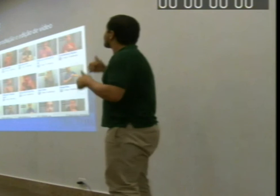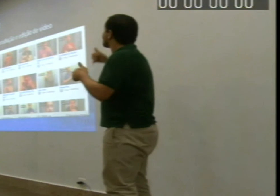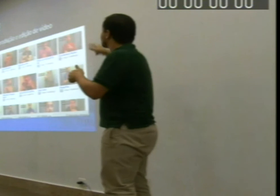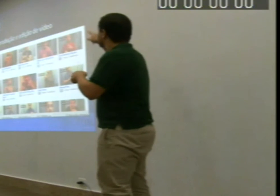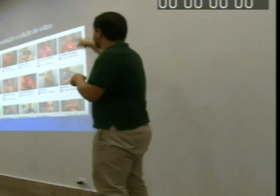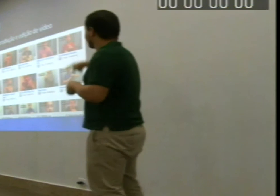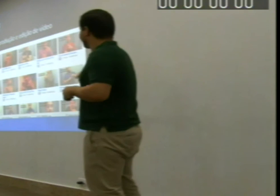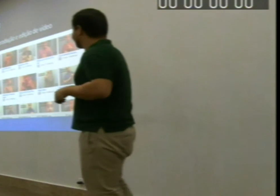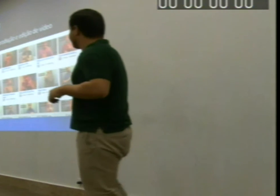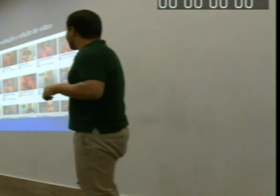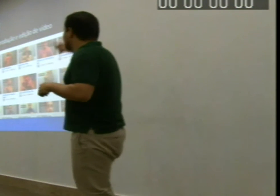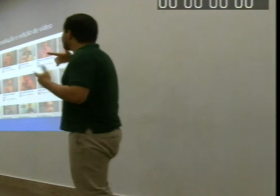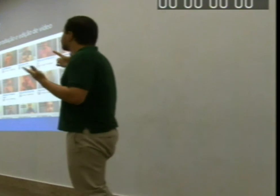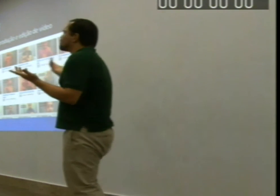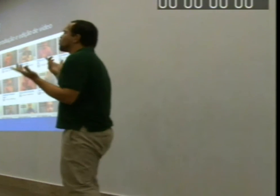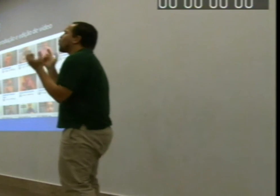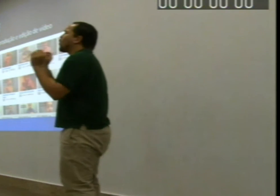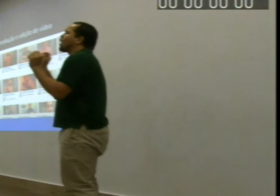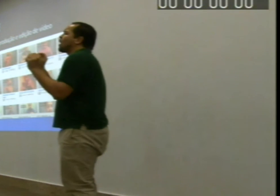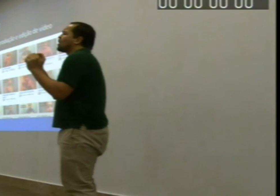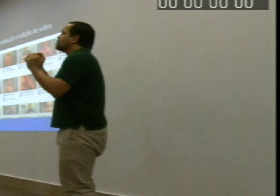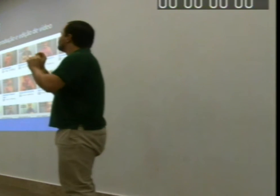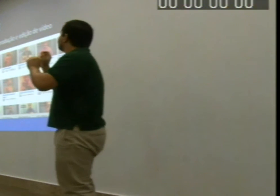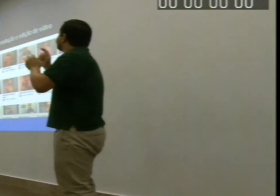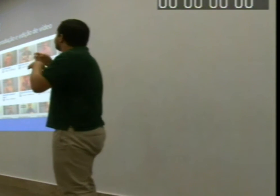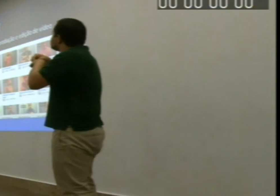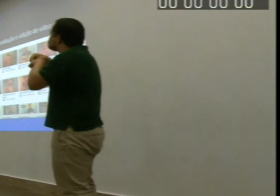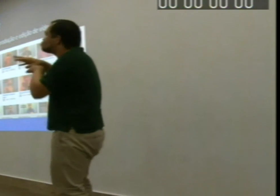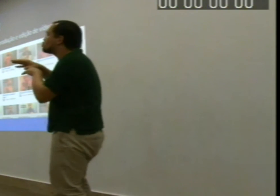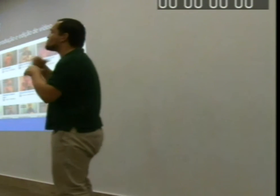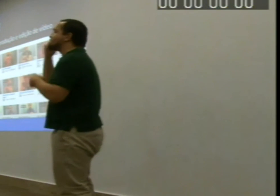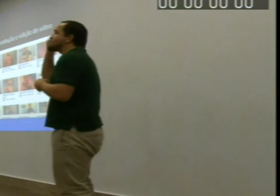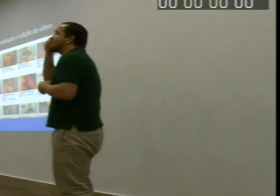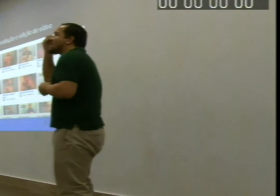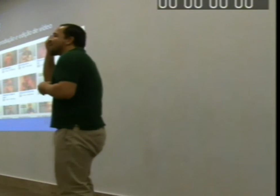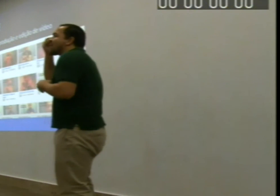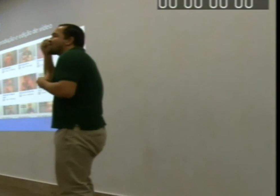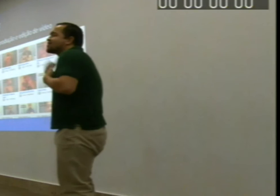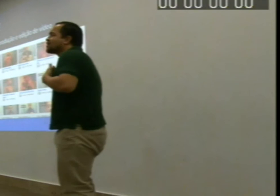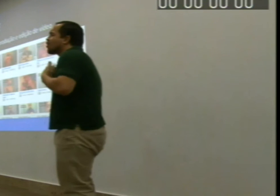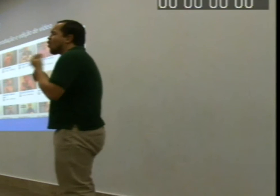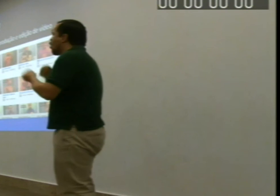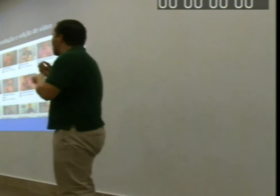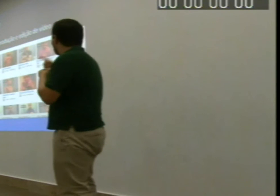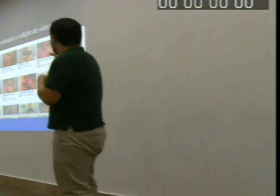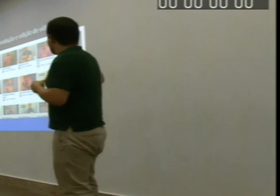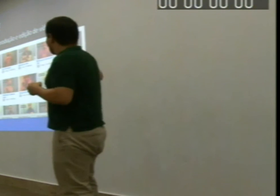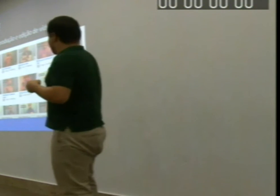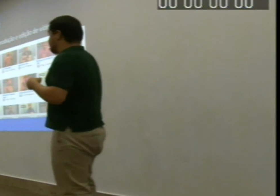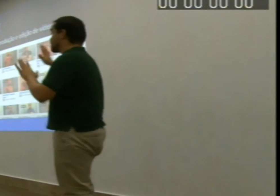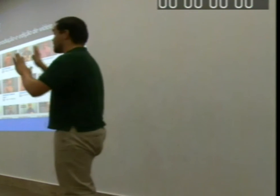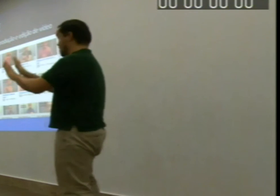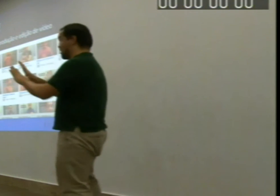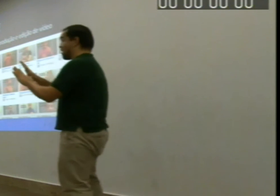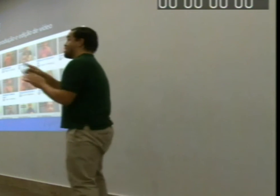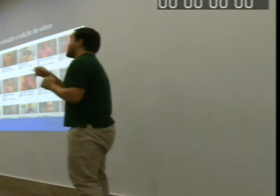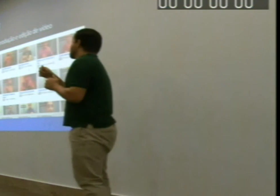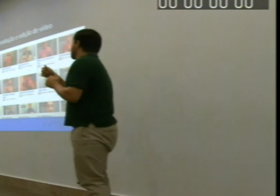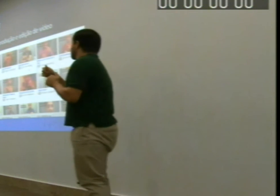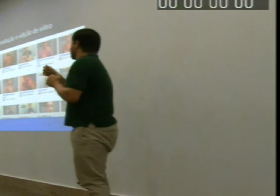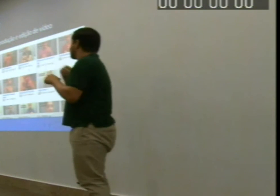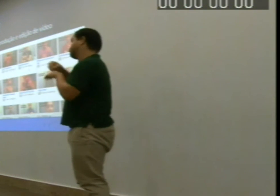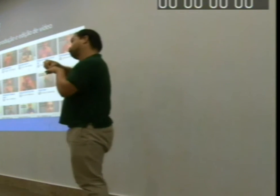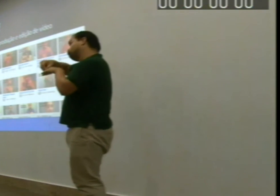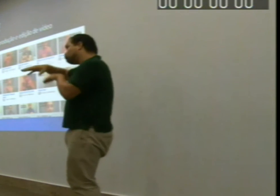né bom E aí tem alguns que que é isso são algumas experiências minha né de como